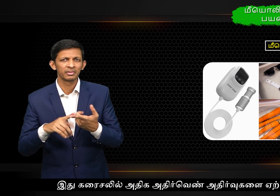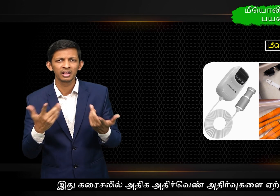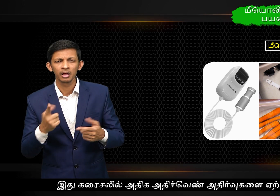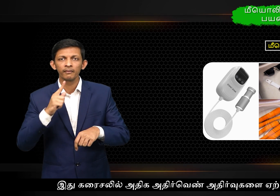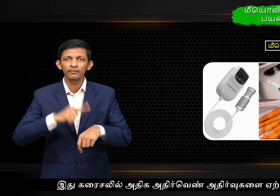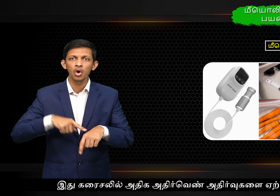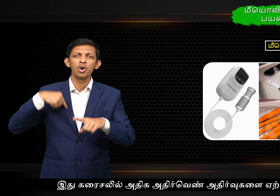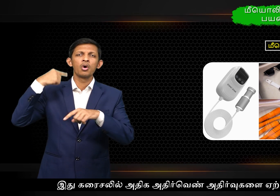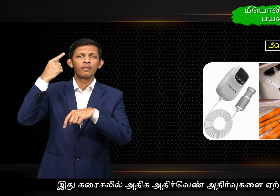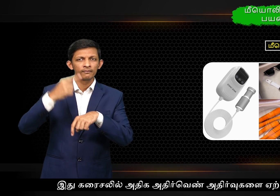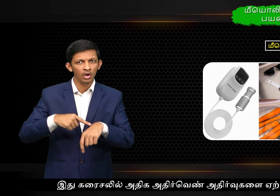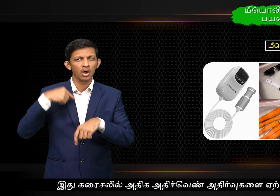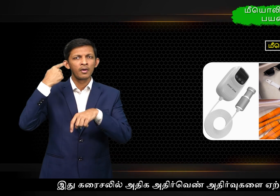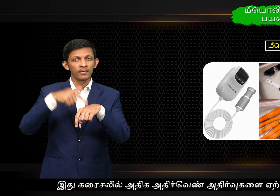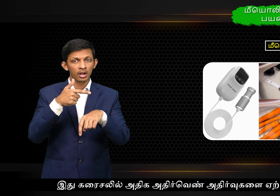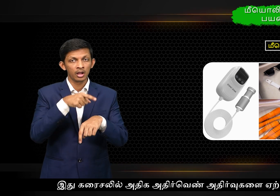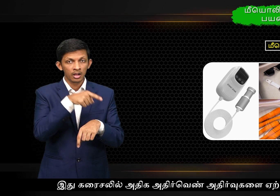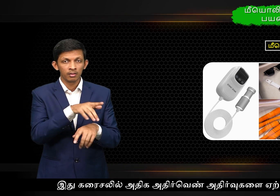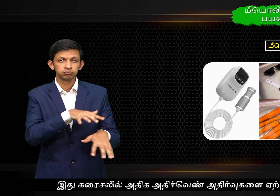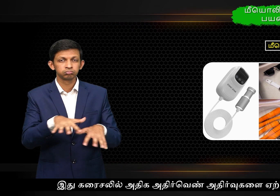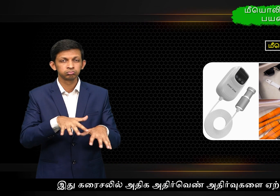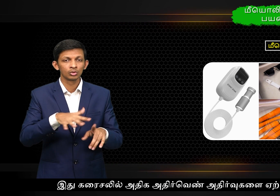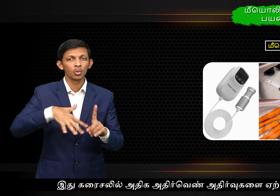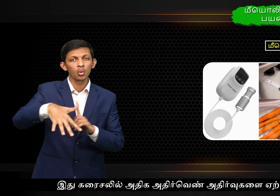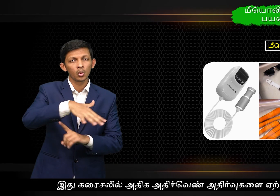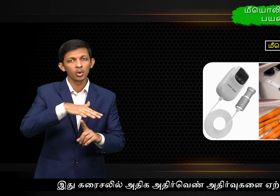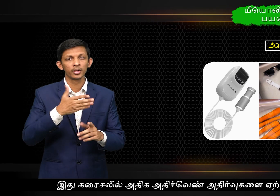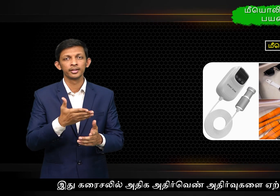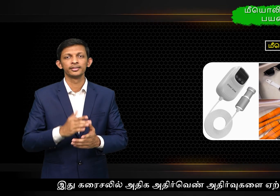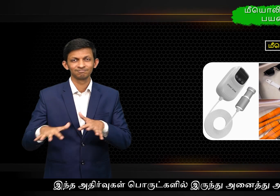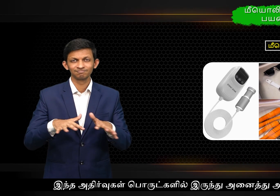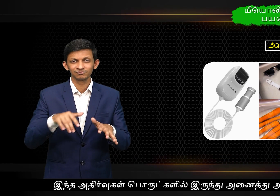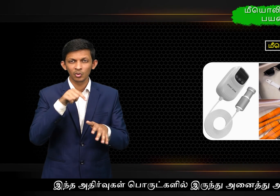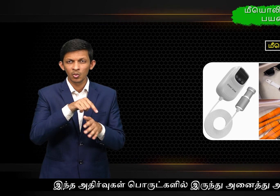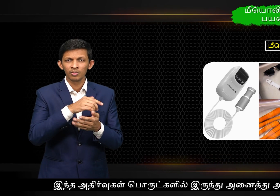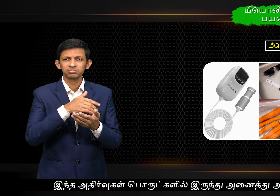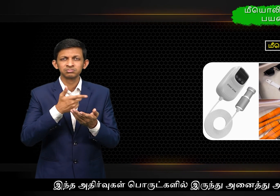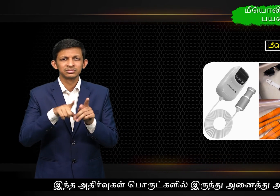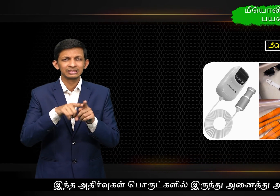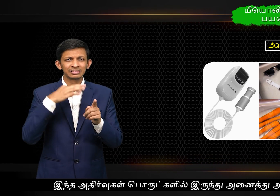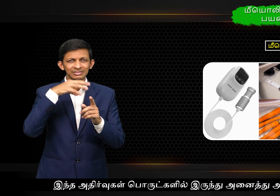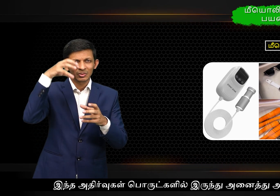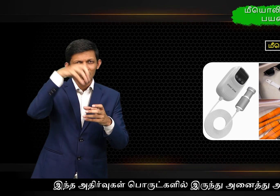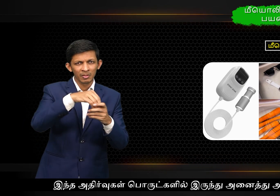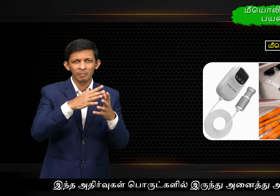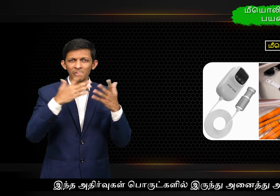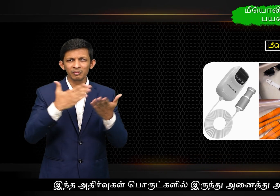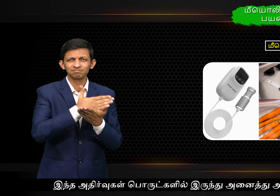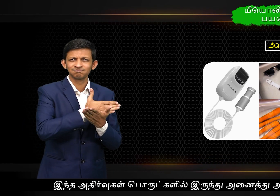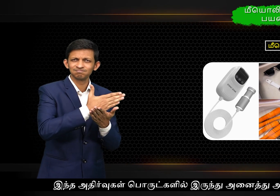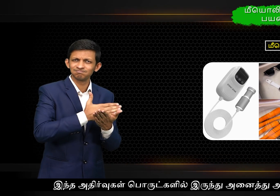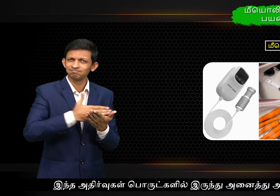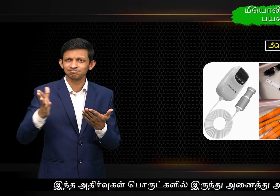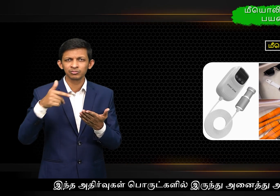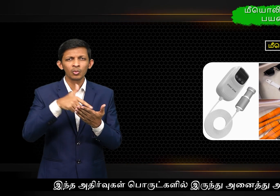இது கரைசலில் அதிக அதிர்வெண் அதிர்வுகளை ஏற்படுத்துகிறது. இந்த அதிர்வுகள் பொருட்களிலிருந்து